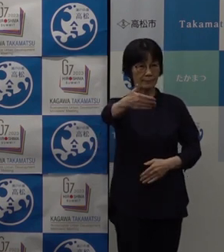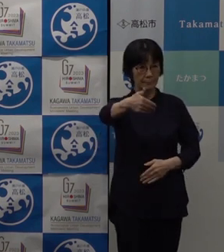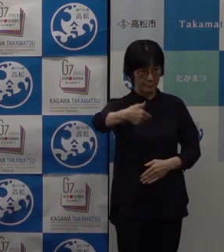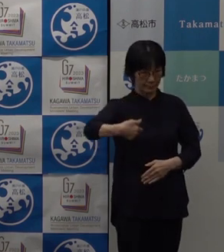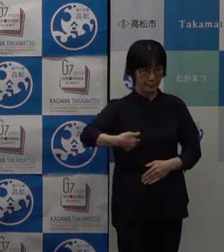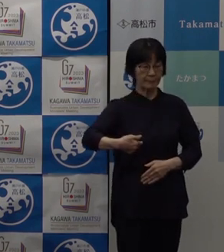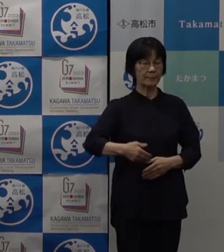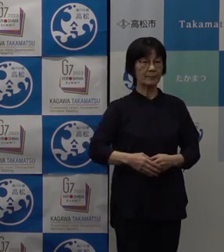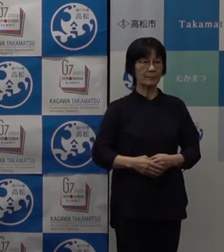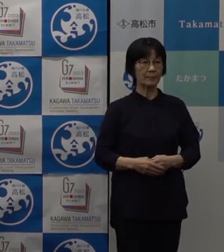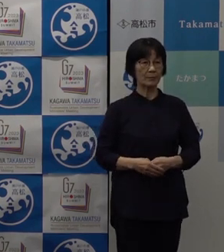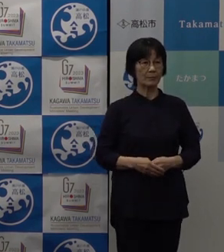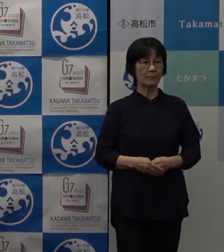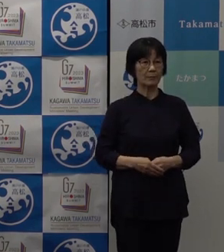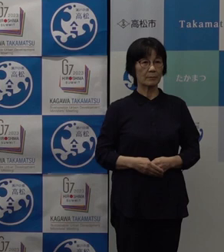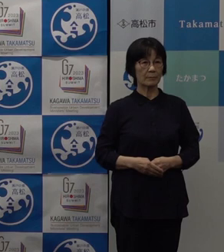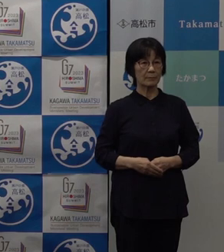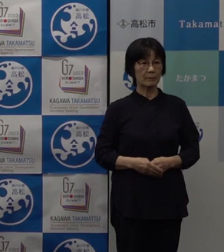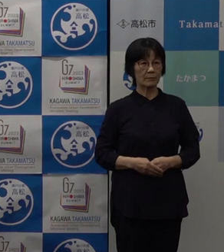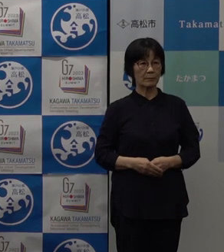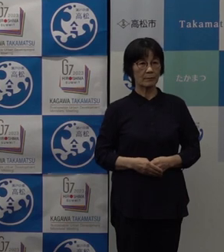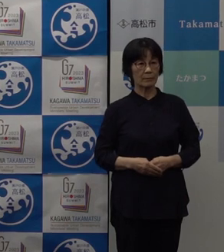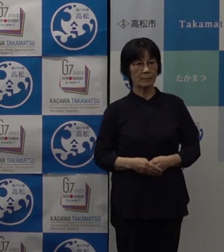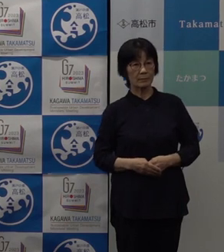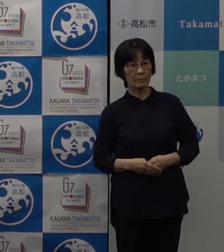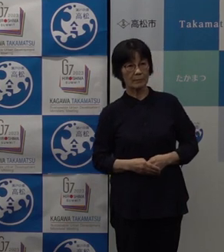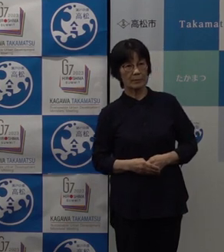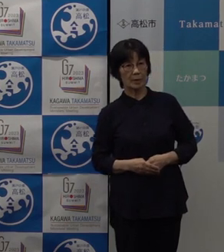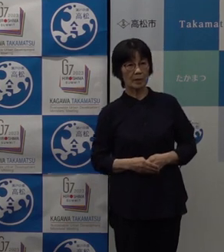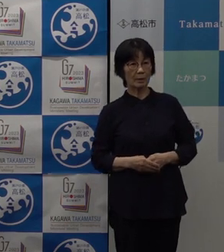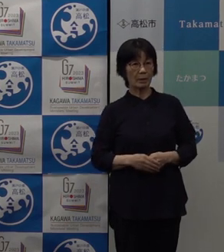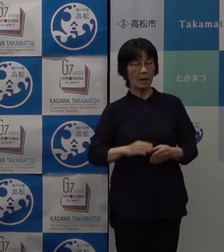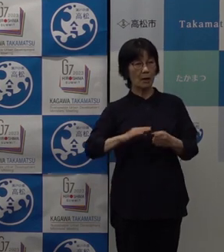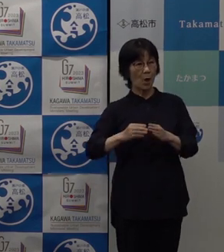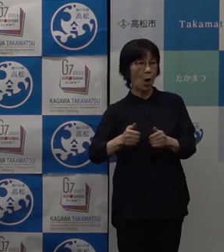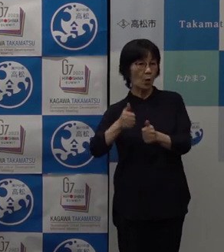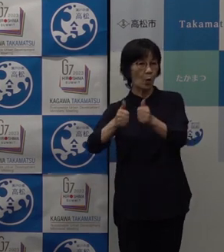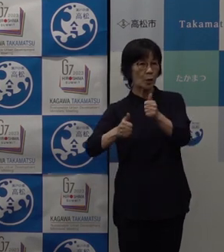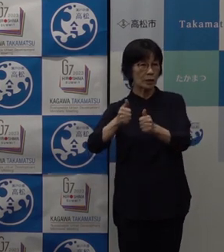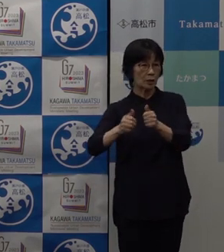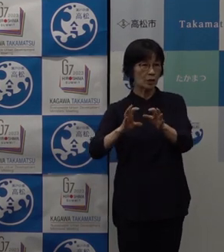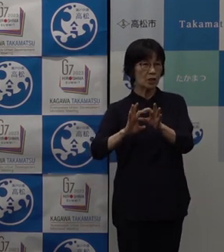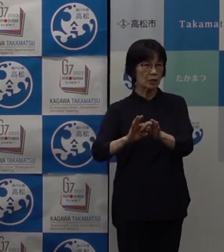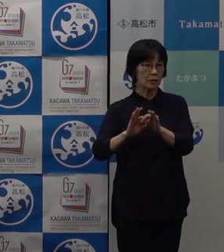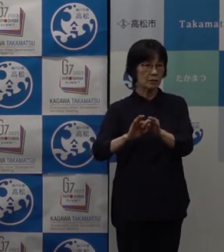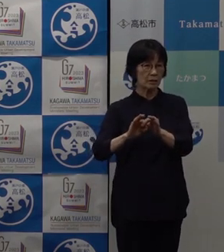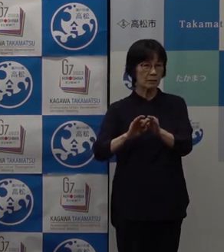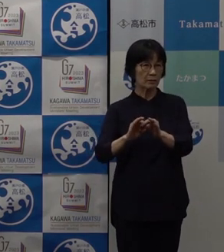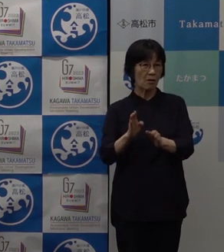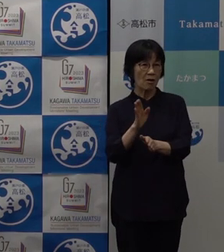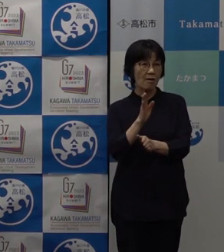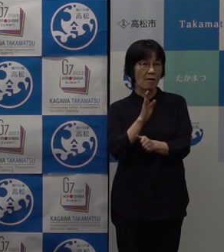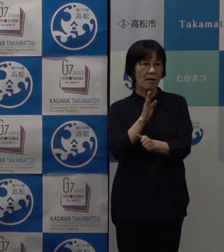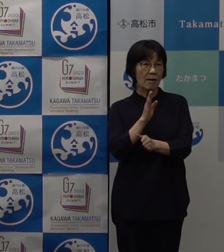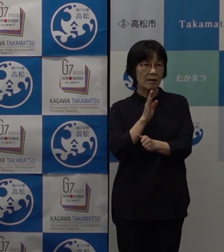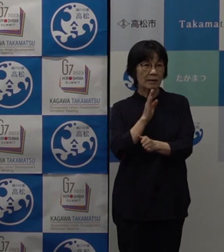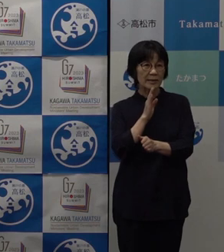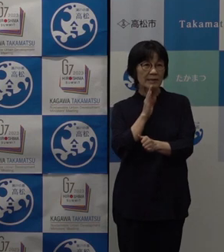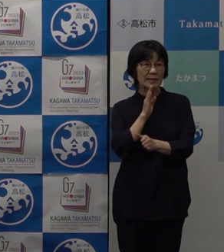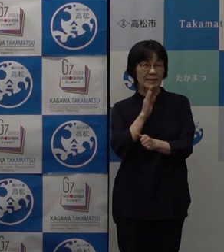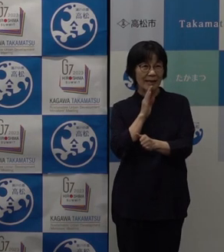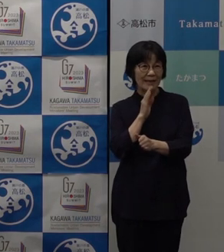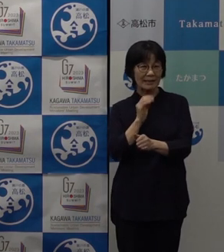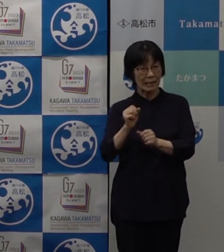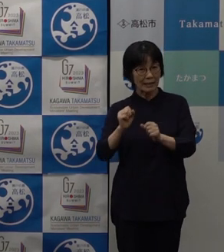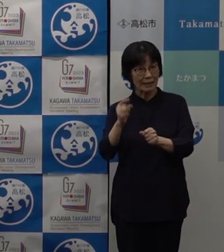RSK 文化です。マインクラフトの場所変更コンテンツの件なんですけれども、市長、実際に合格されていました。